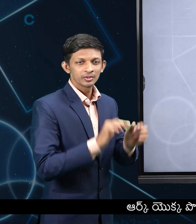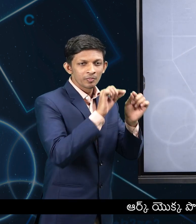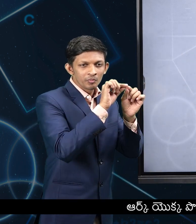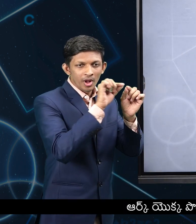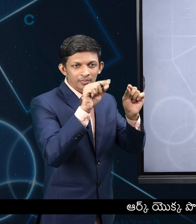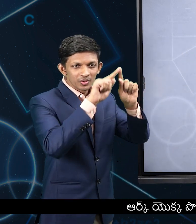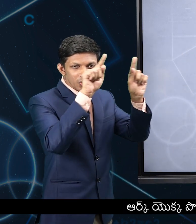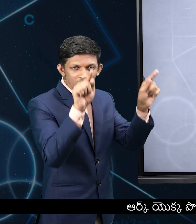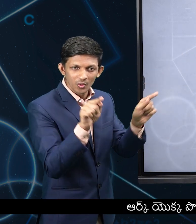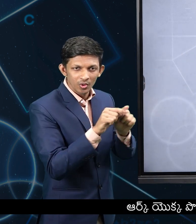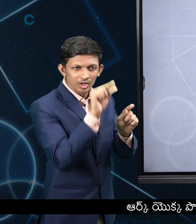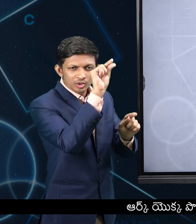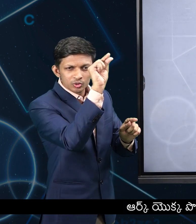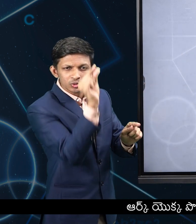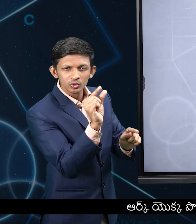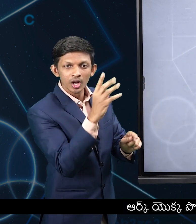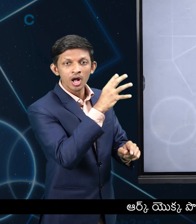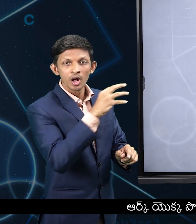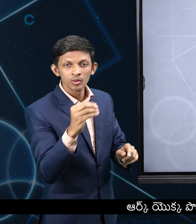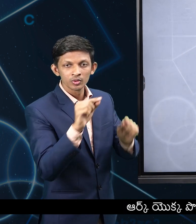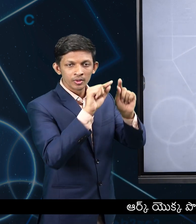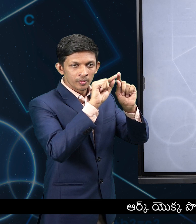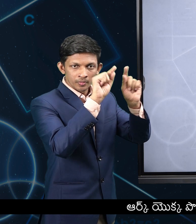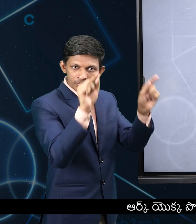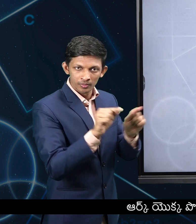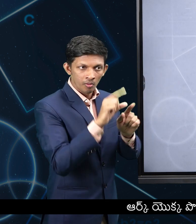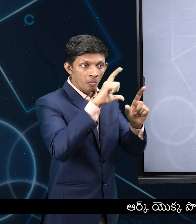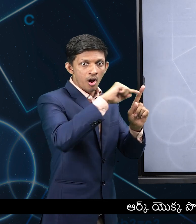ఆర్క్ యొక్క పొడవు మరియు సెక్టార్ యొక్క ప్రాంతం.